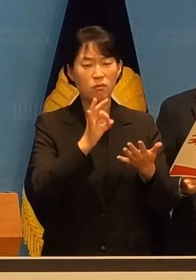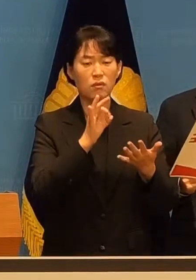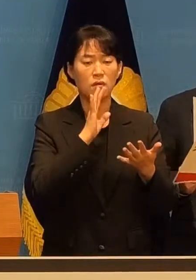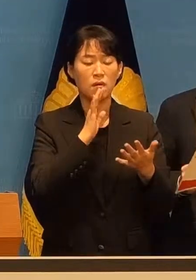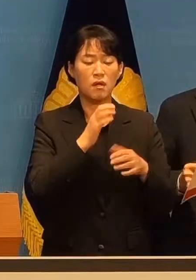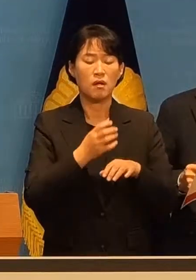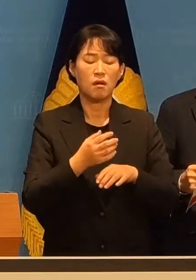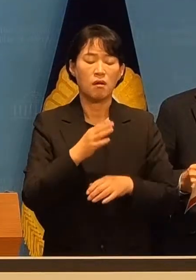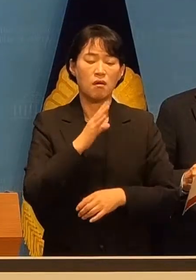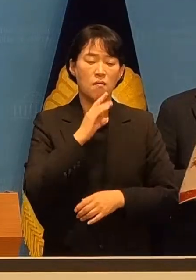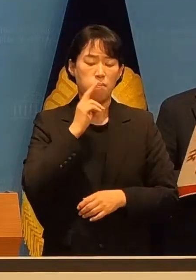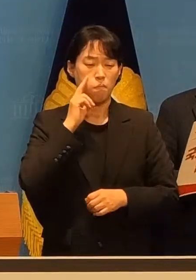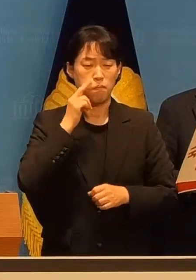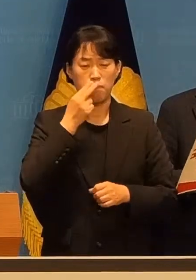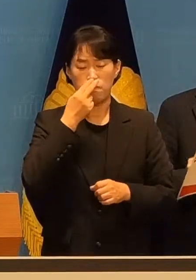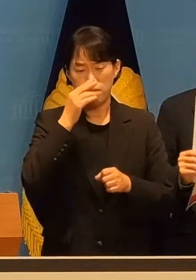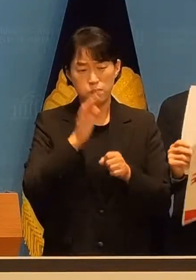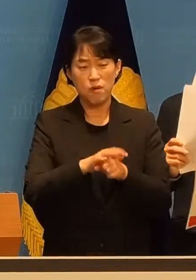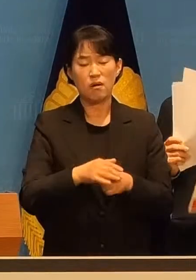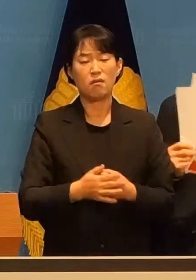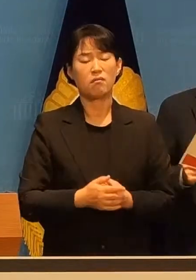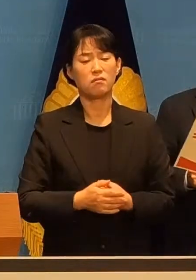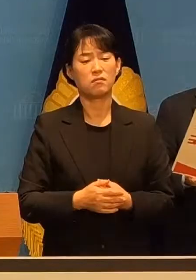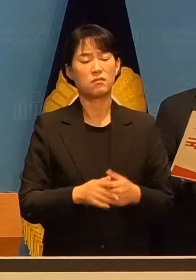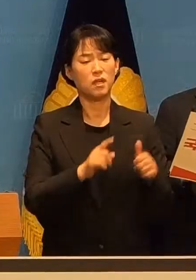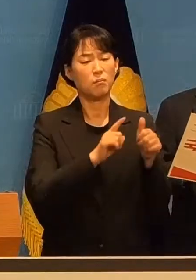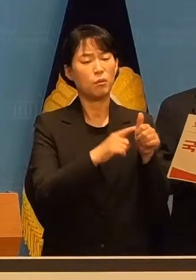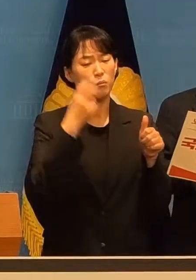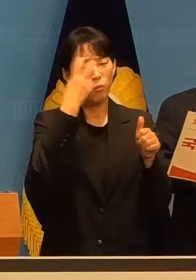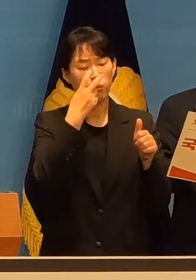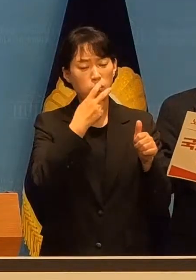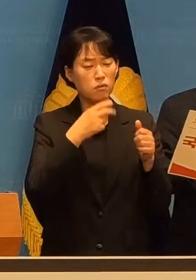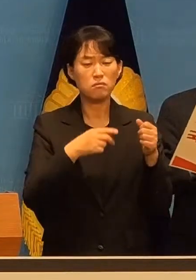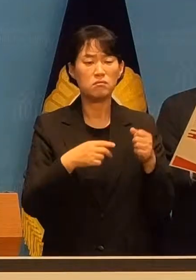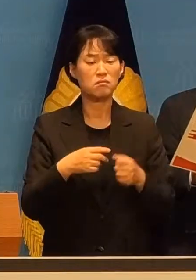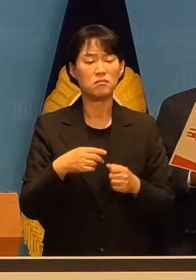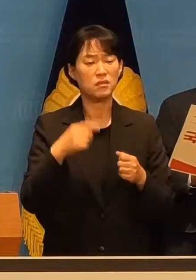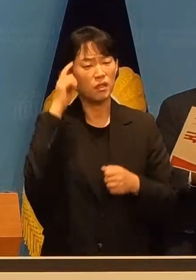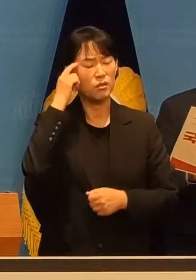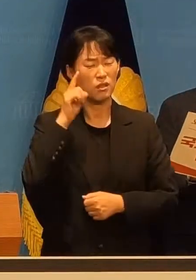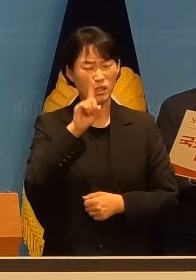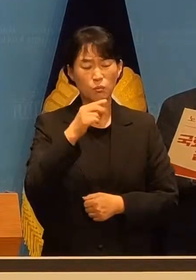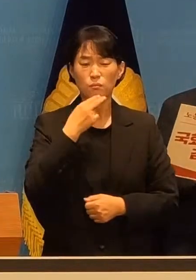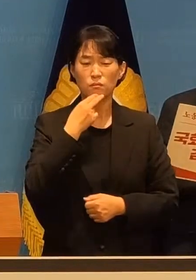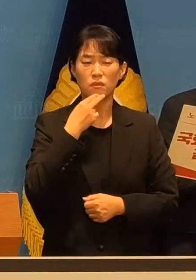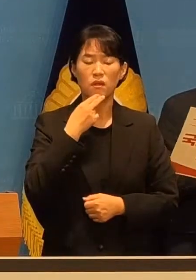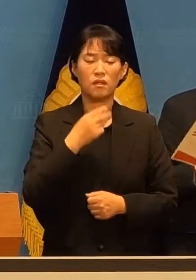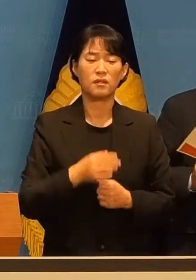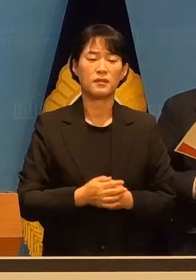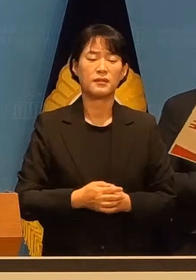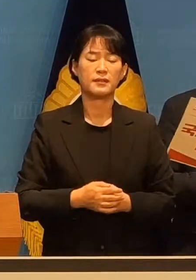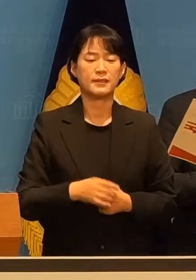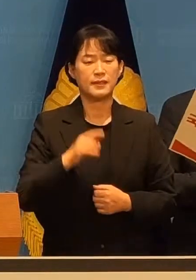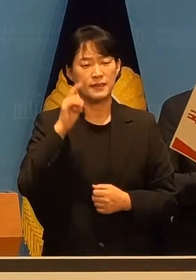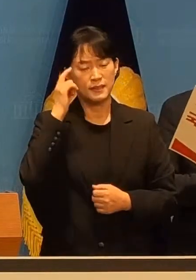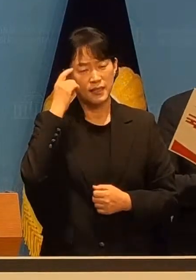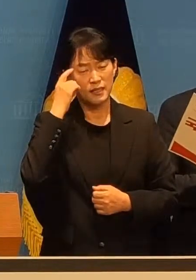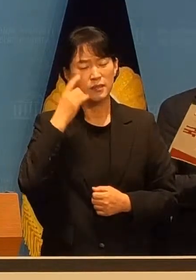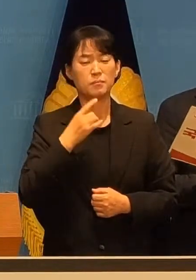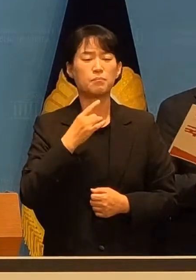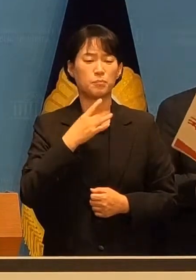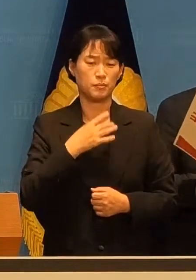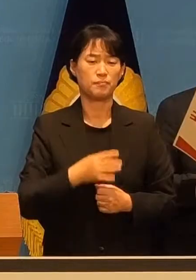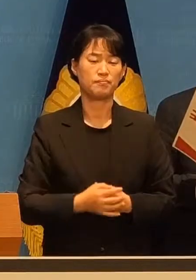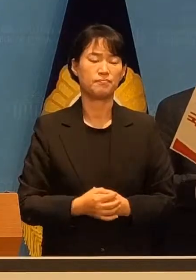소름이 끼쳤습니다. 이 사람을 보호할 의지가 1도 없었구나. 그 생각밖에 들지